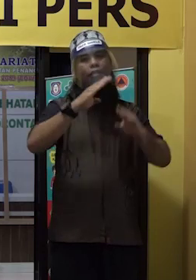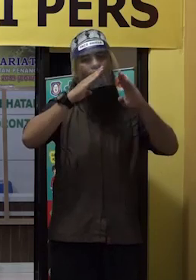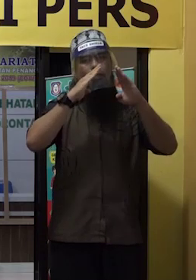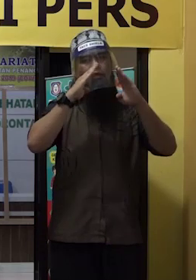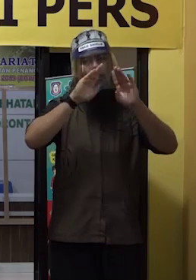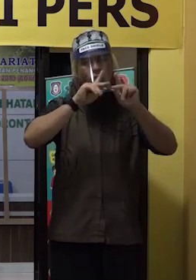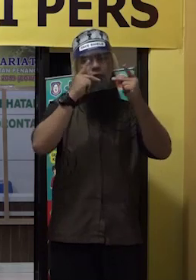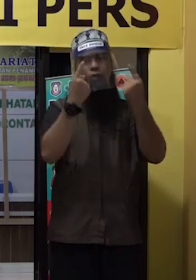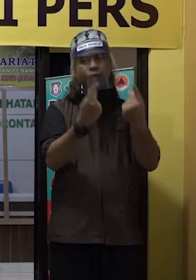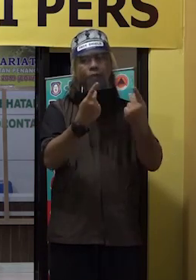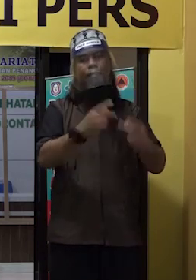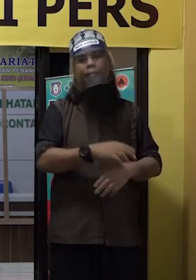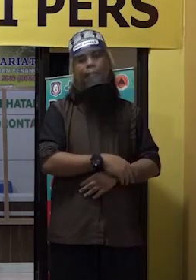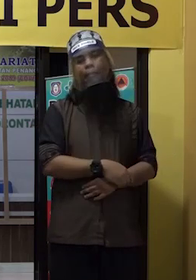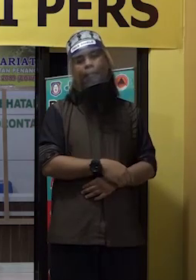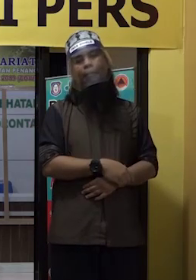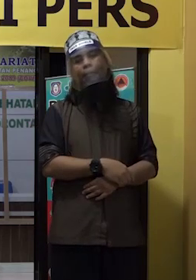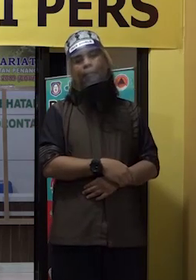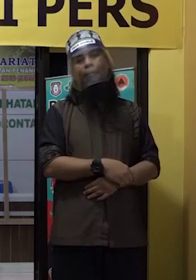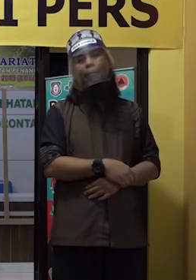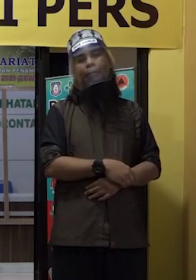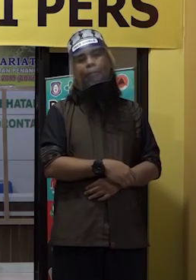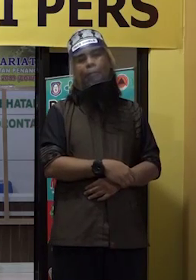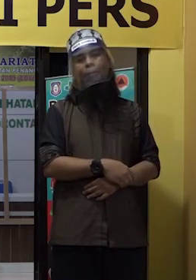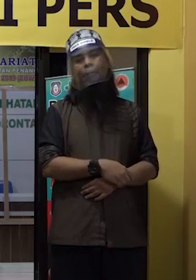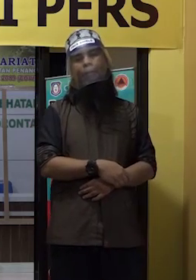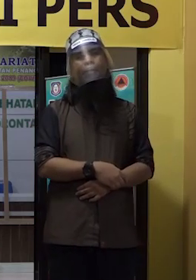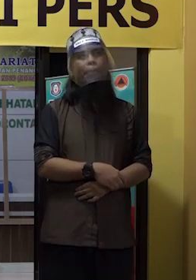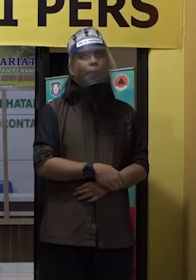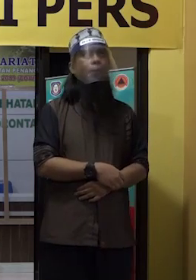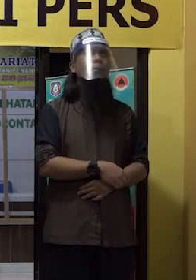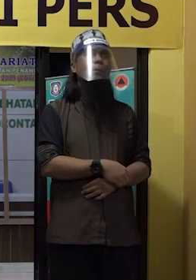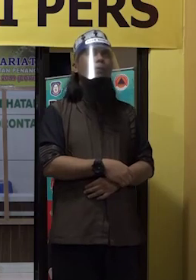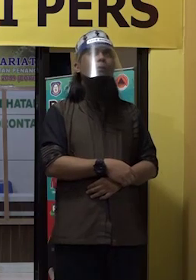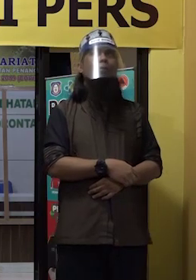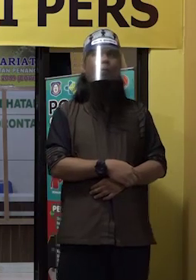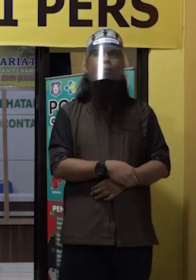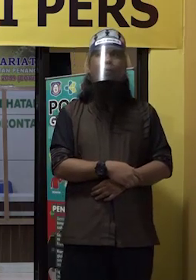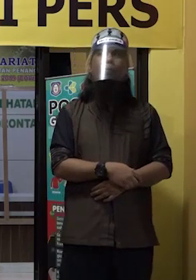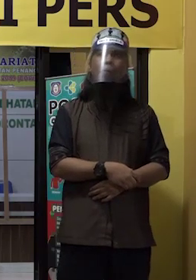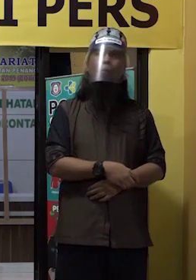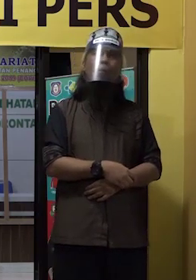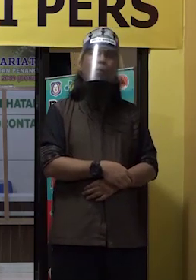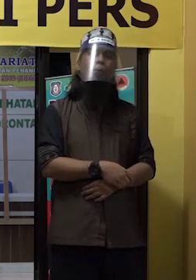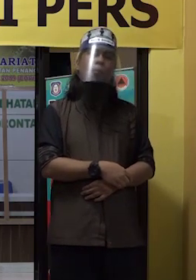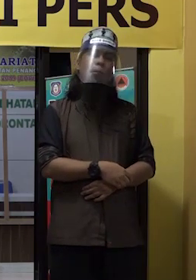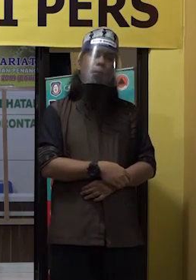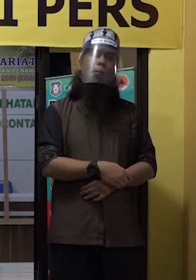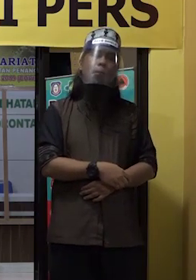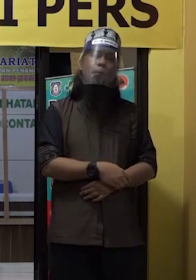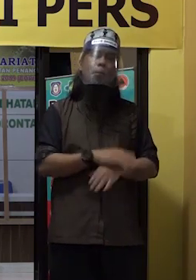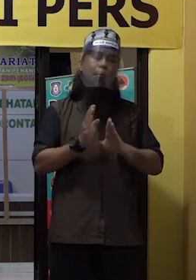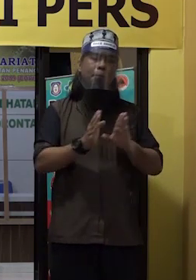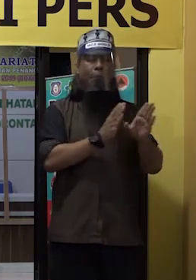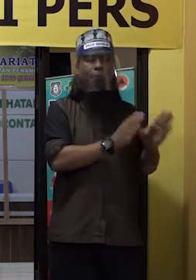jumlah penghuninya itu sebagaimana yang dipersyaratkan dalam perilaku hidup bersih dan sehat,